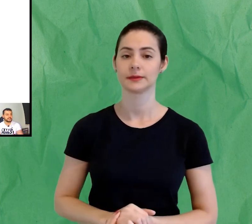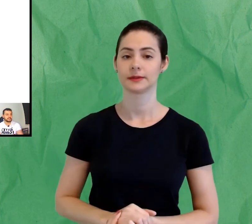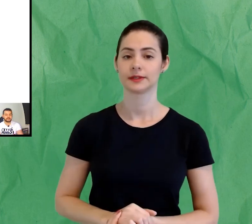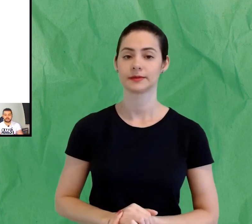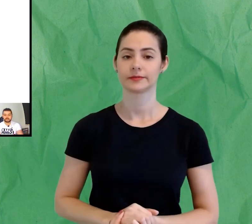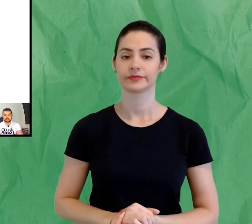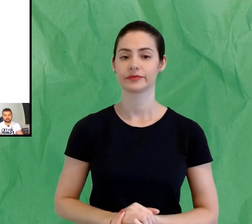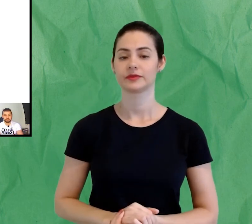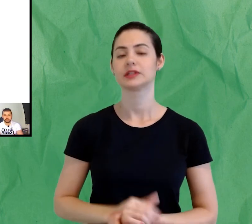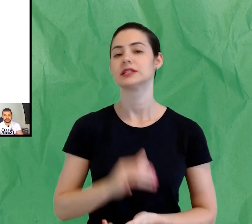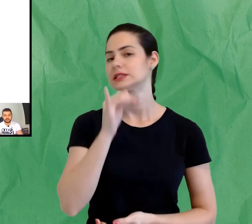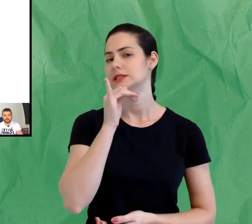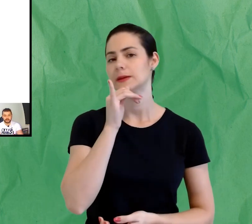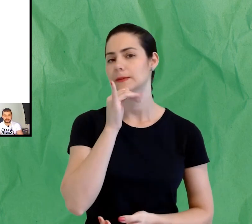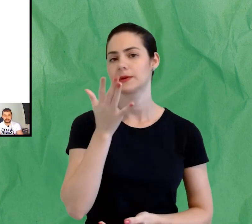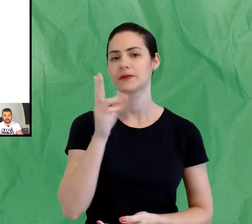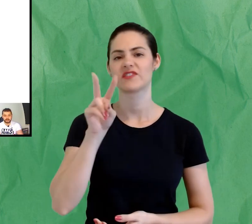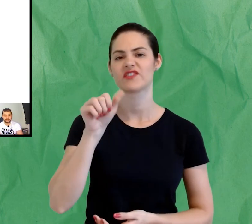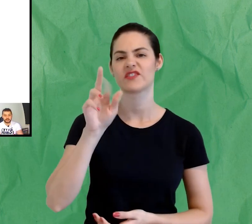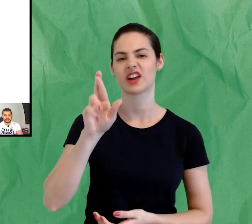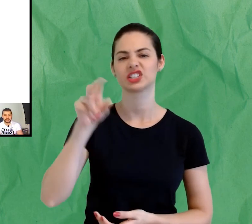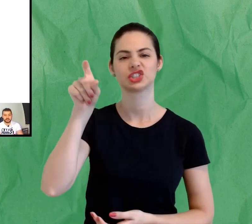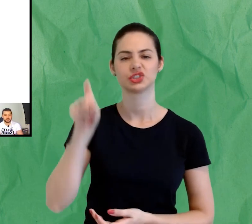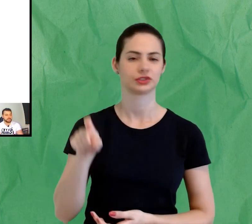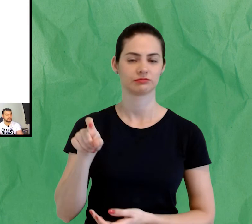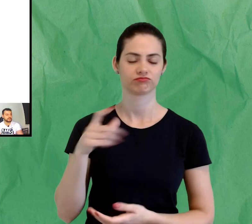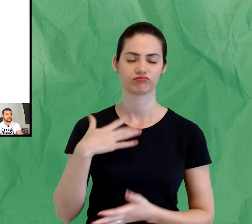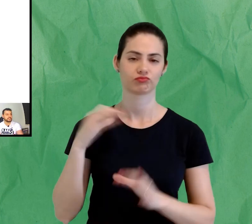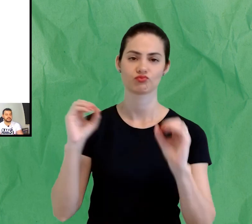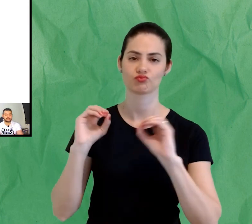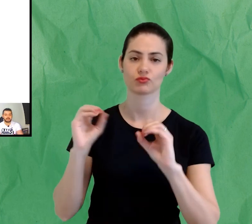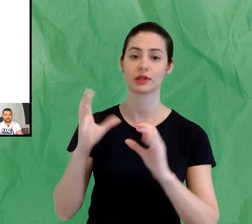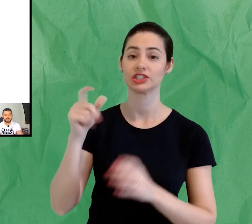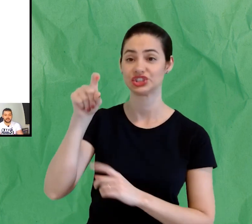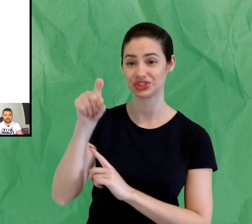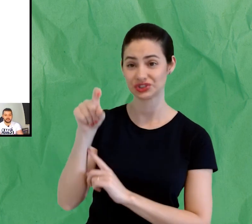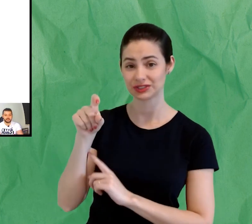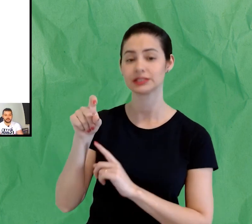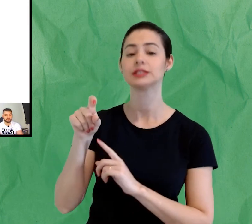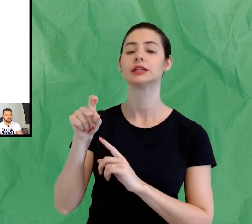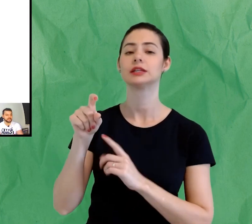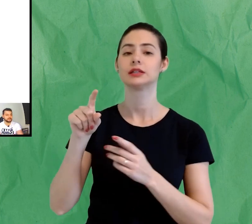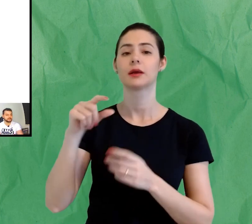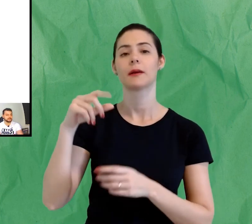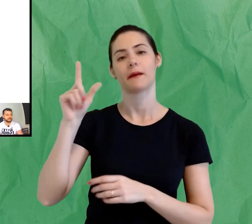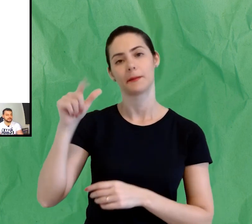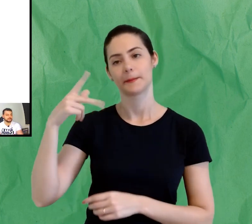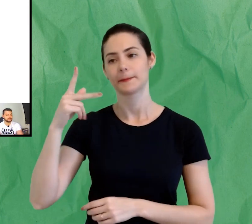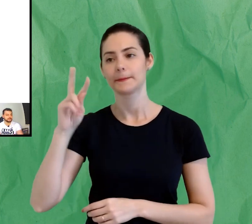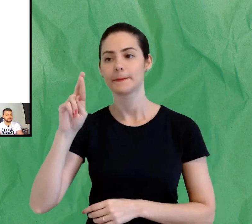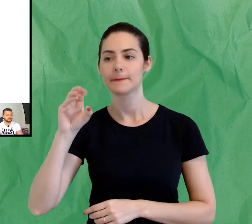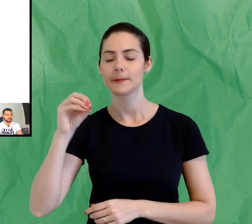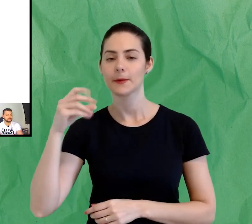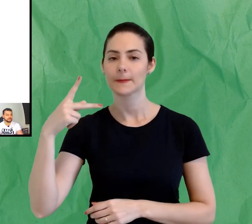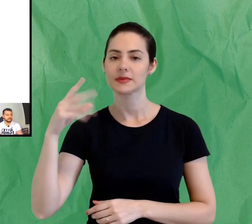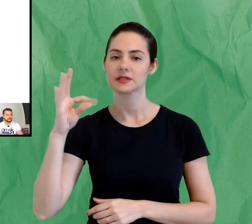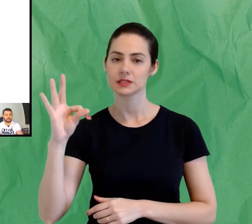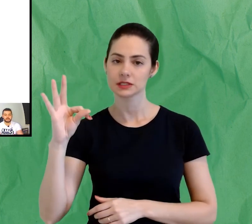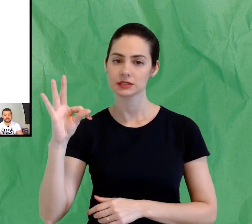var x, não defini nada para ela. Agora eu digo que x recebe prompt,